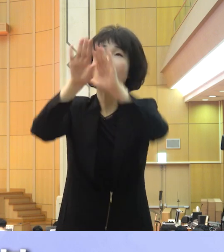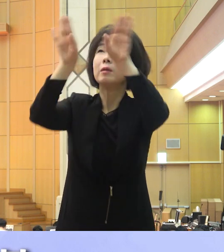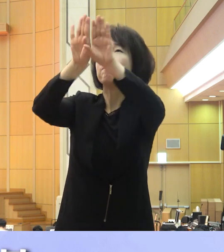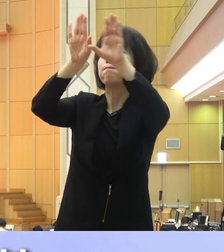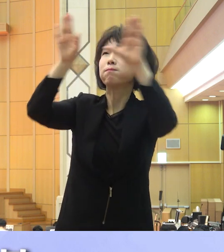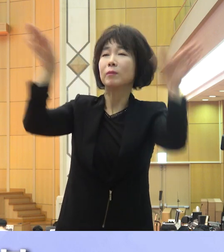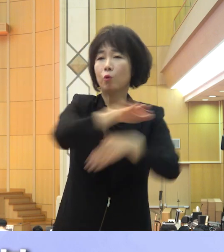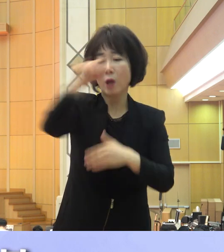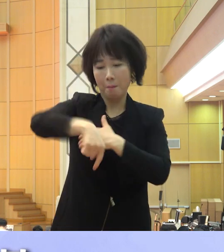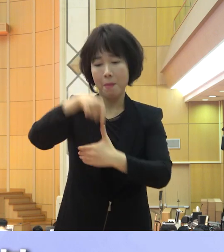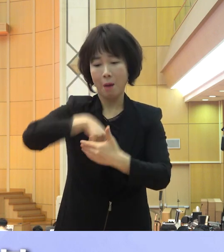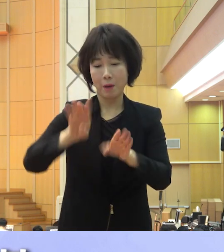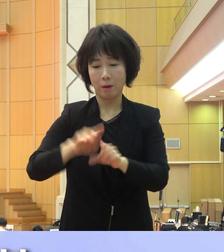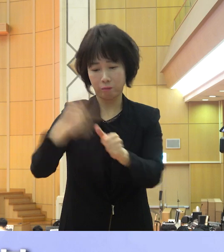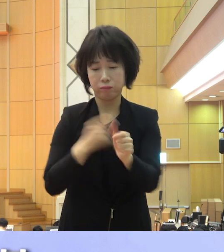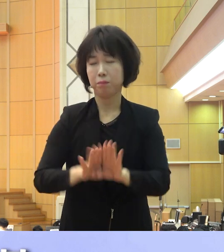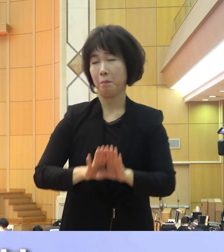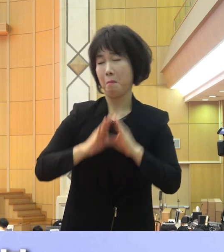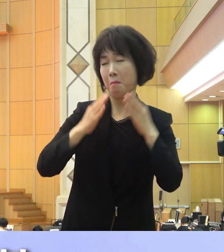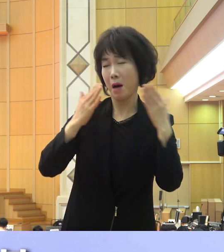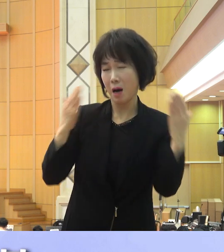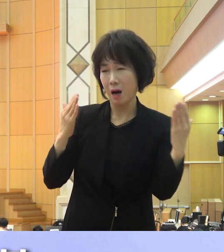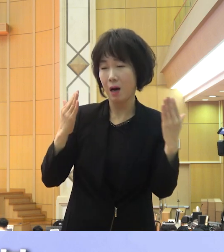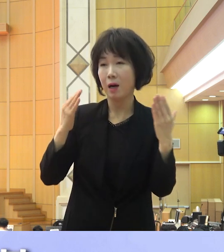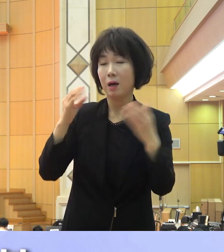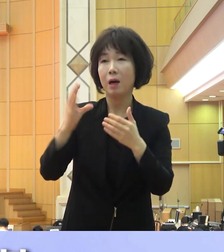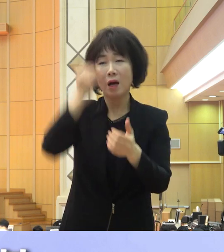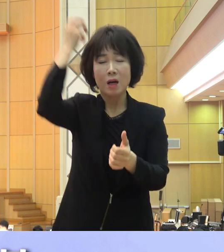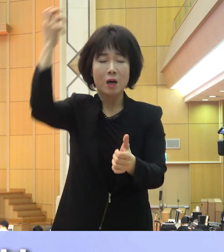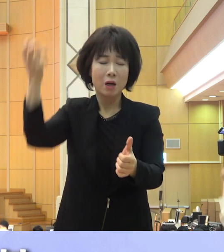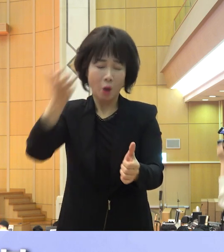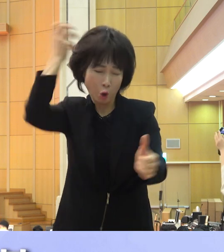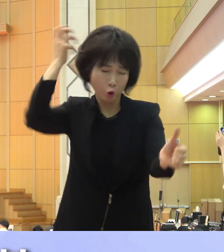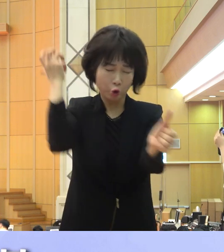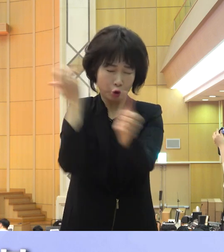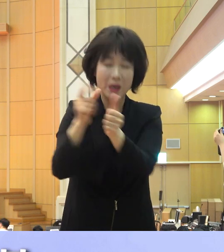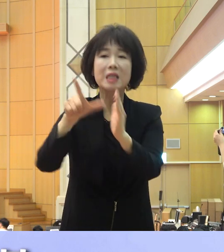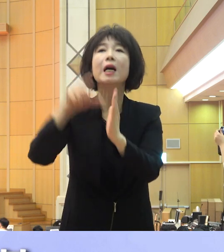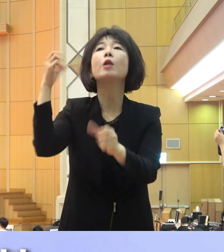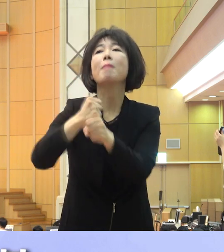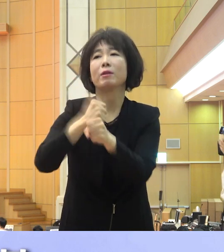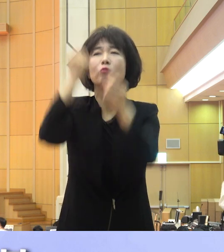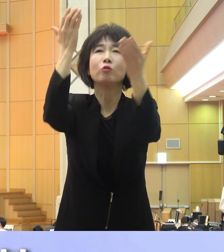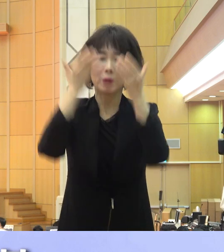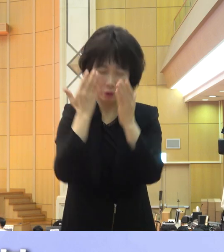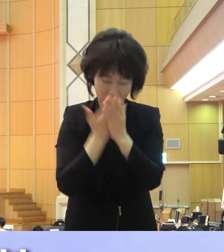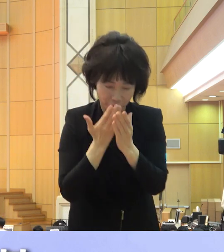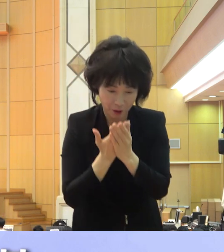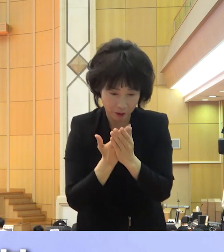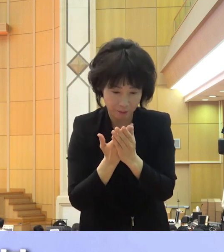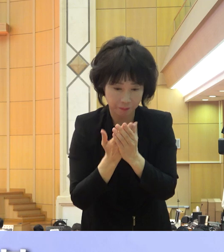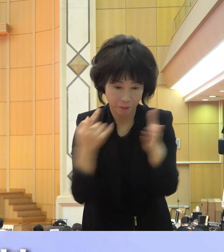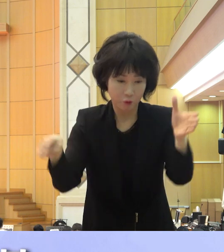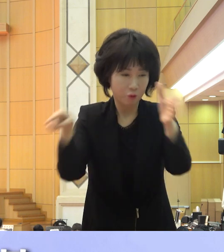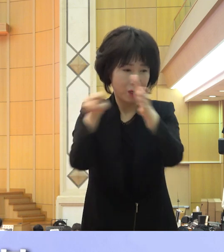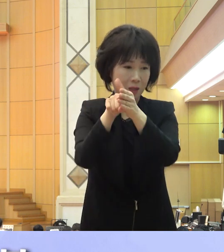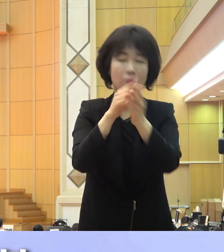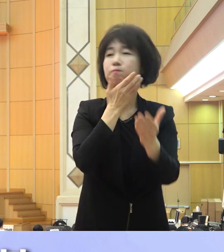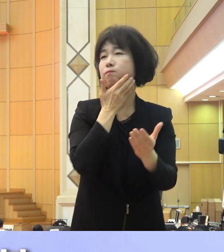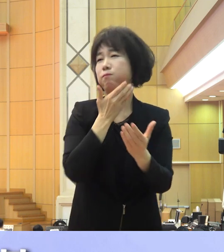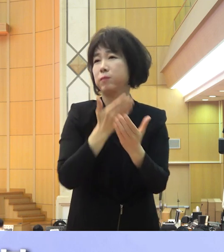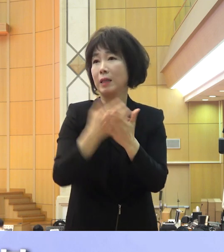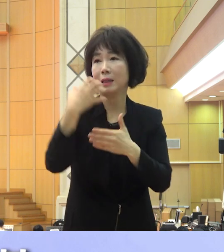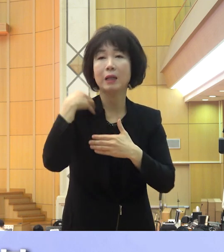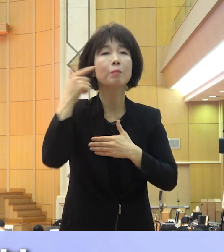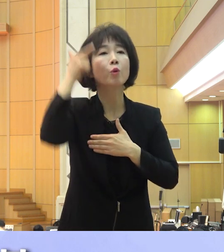하시고 우리의 마음의 문이 열리게 하시고 하나님의 영이 충만한 시간으로 삼아 주시옵소서. 이를 위하여 귀한